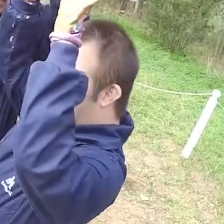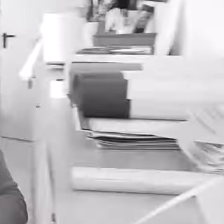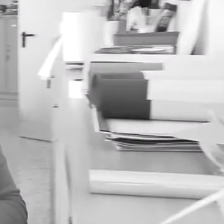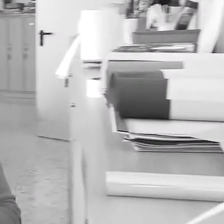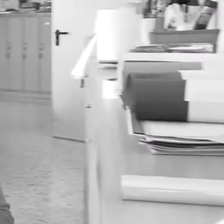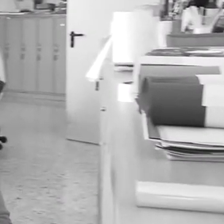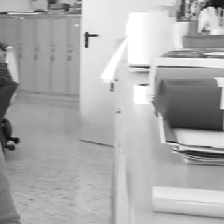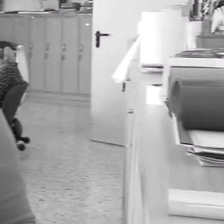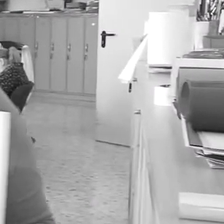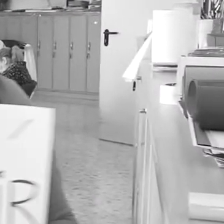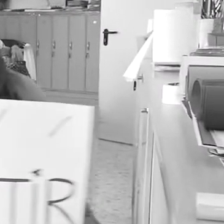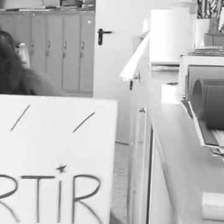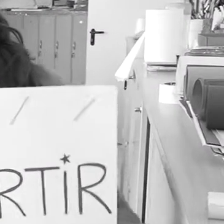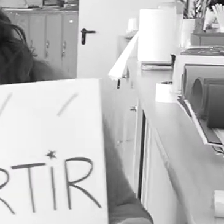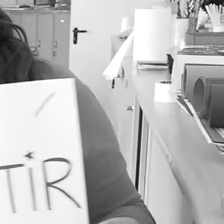feliz.